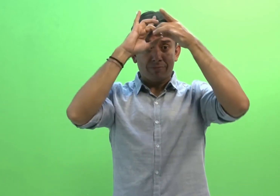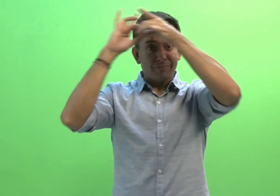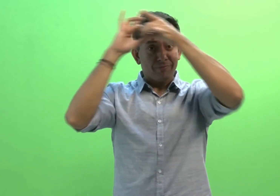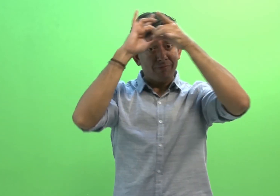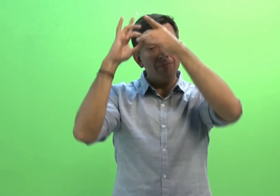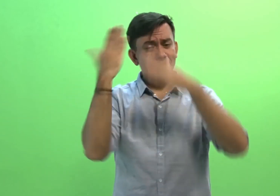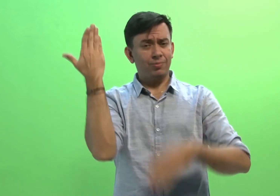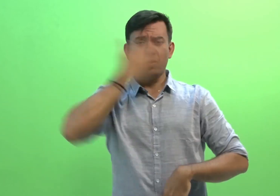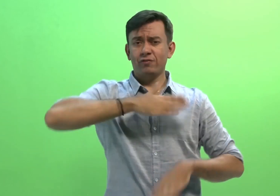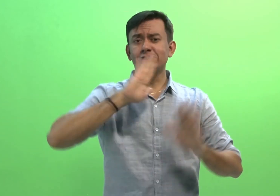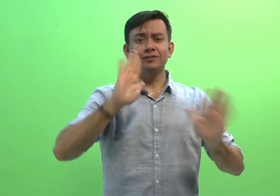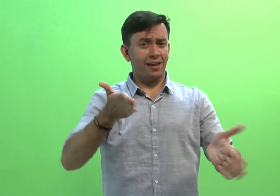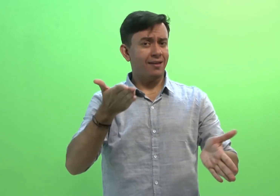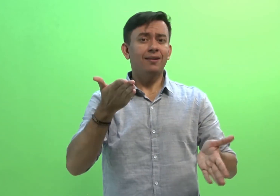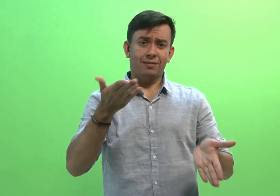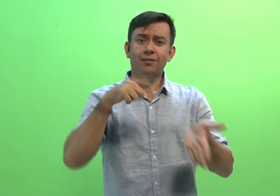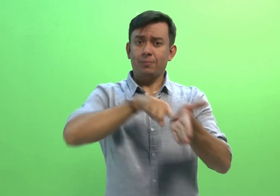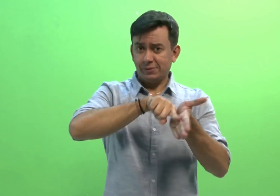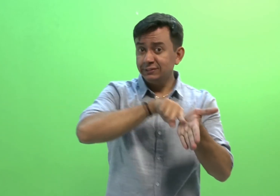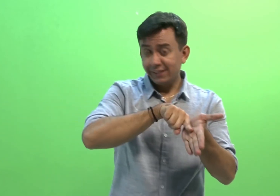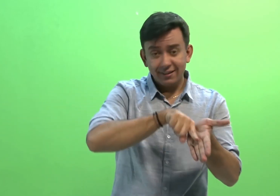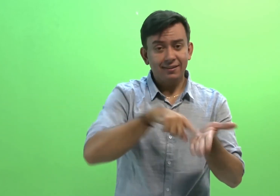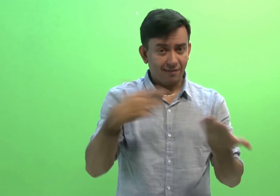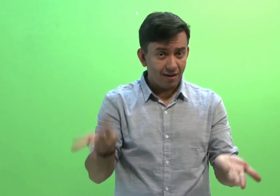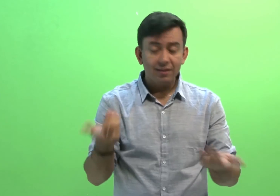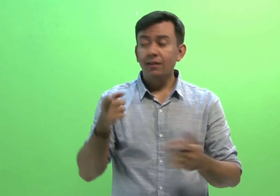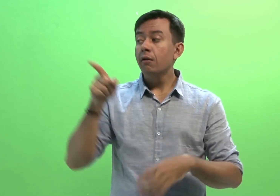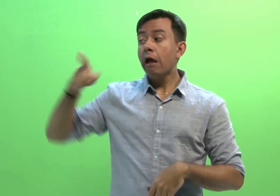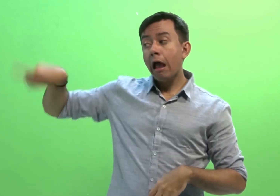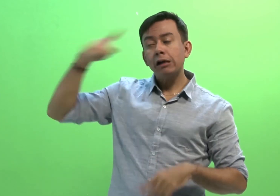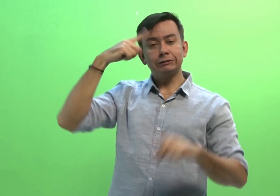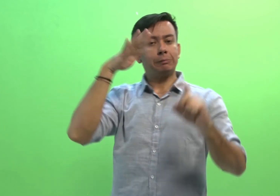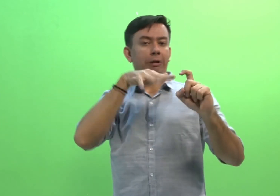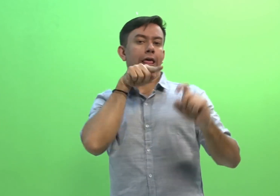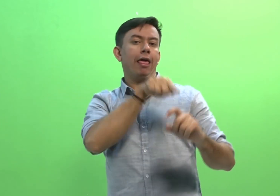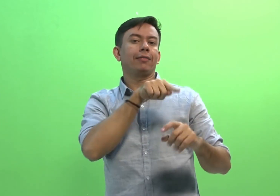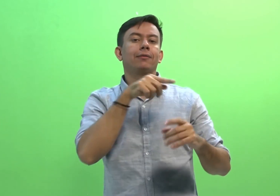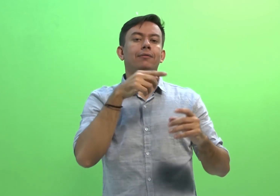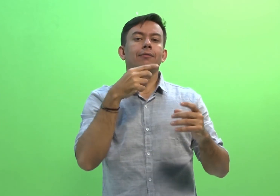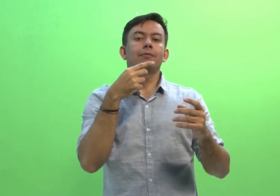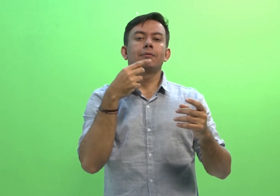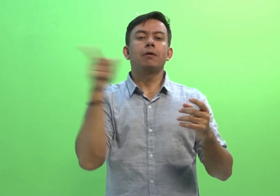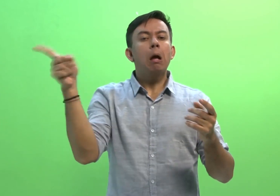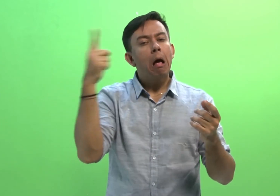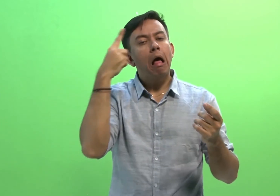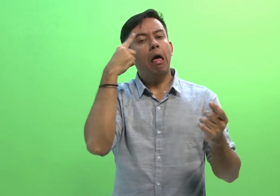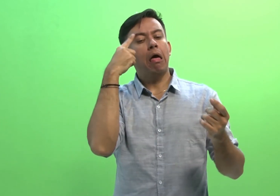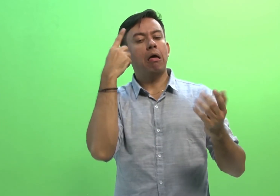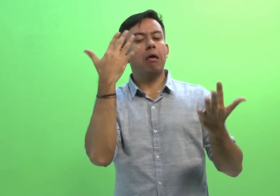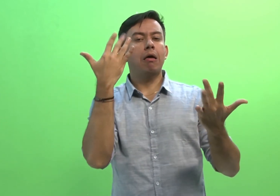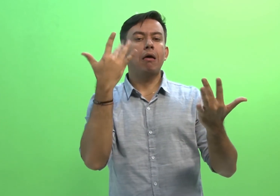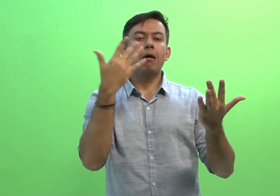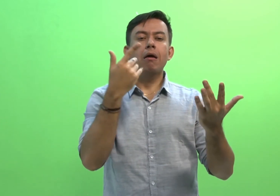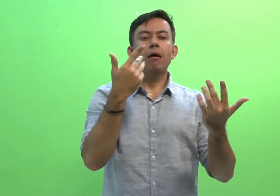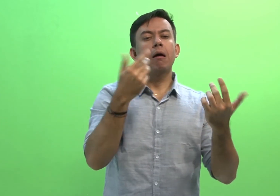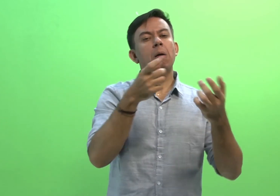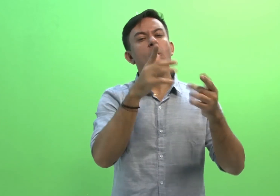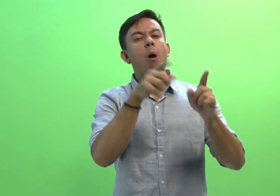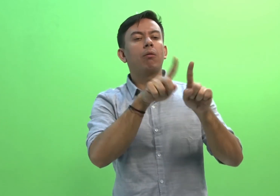que ambos os hemisférios eles são sim utilizados. Então, pensa-se que os surdos não usam os dois hemisférios